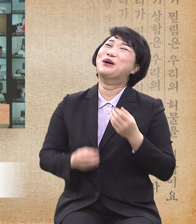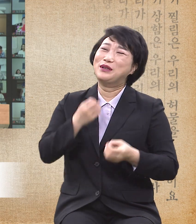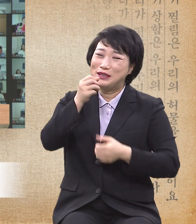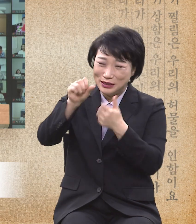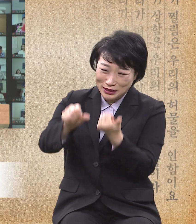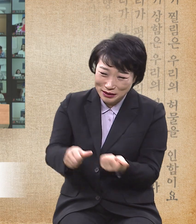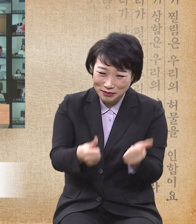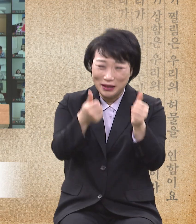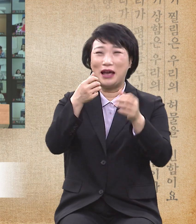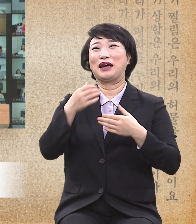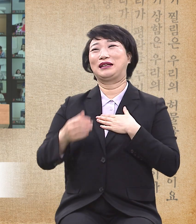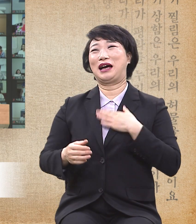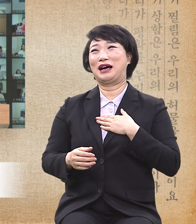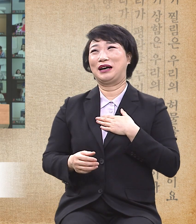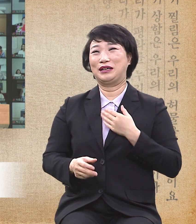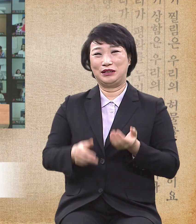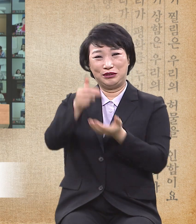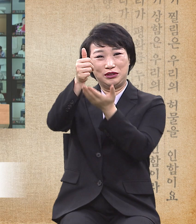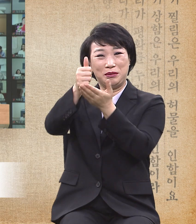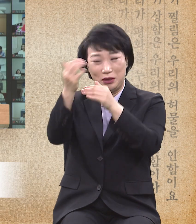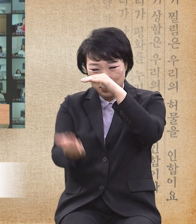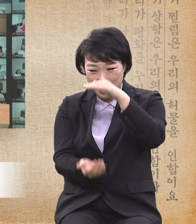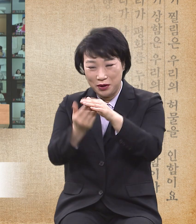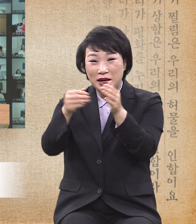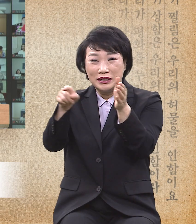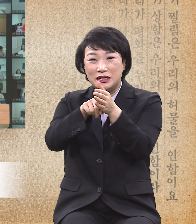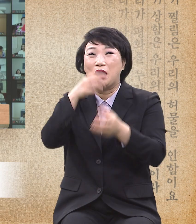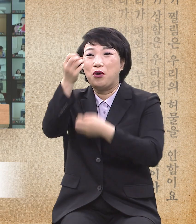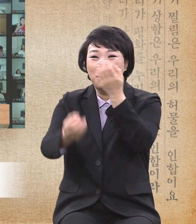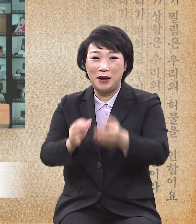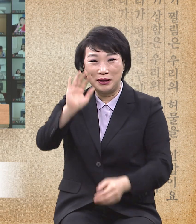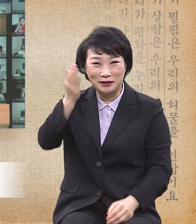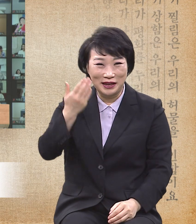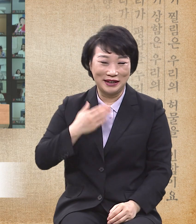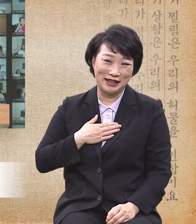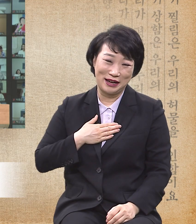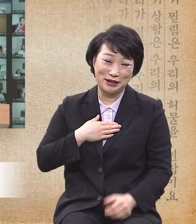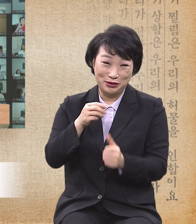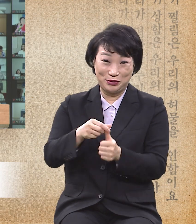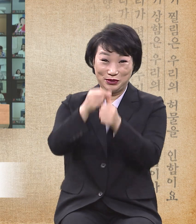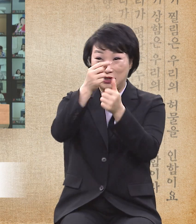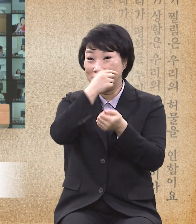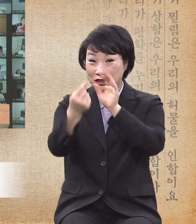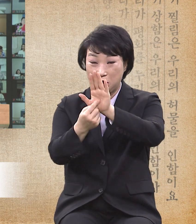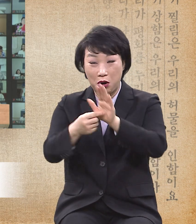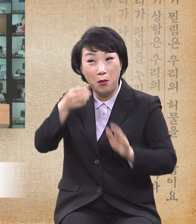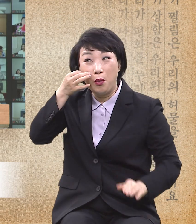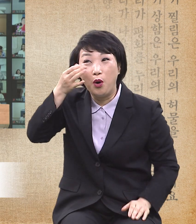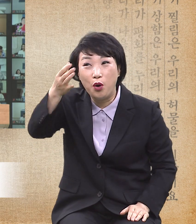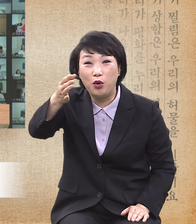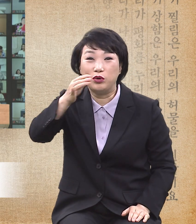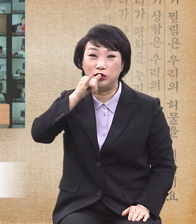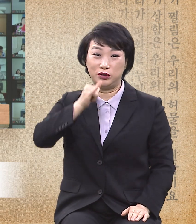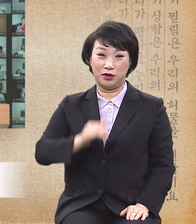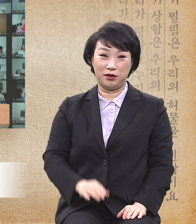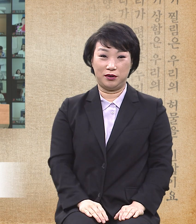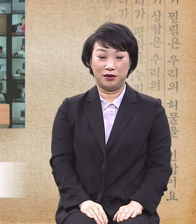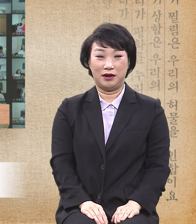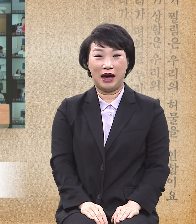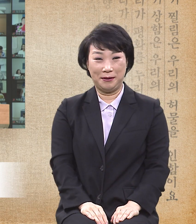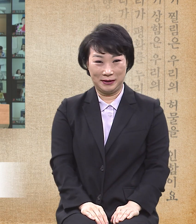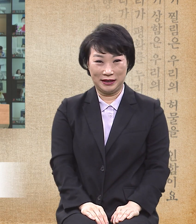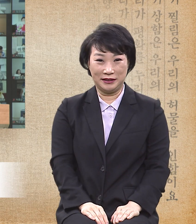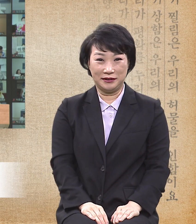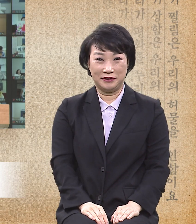침례를 통해서 주님의 앞에 최고의 신앙 고백이 되며 구원의 표를 입증한다고 말했다 이 말입니다.